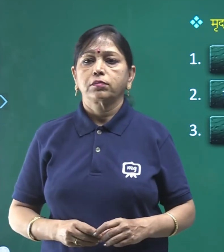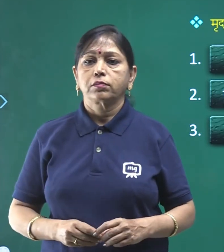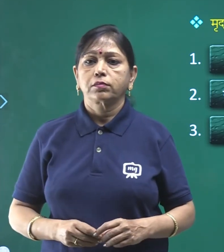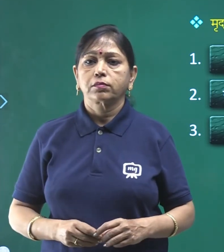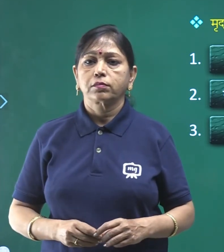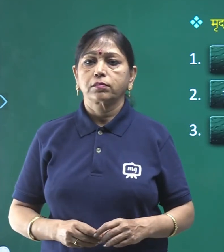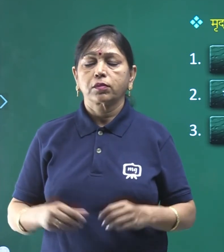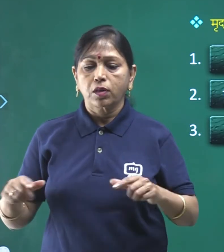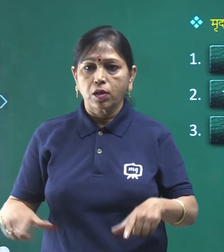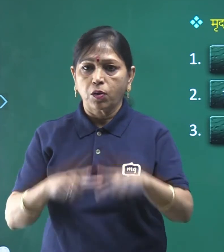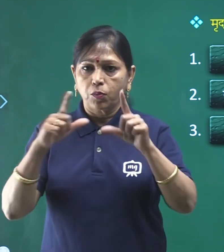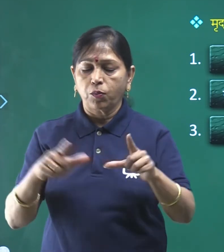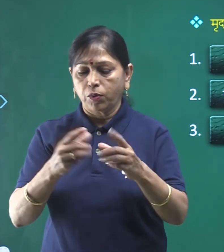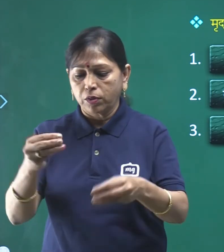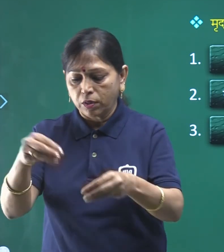में वृक्षारोपण